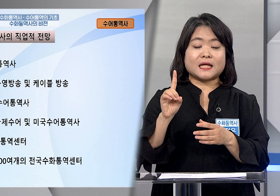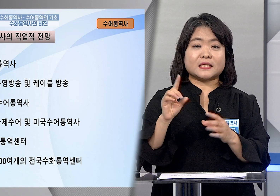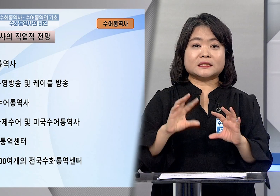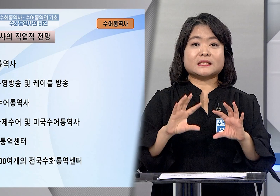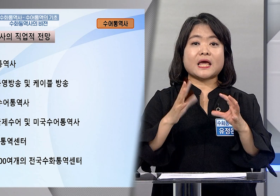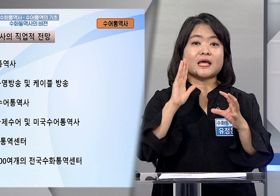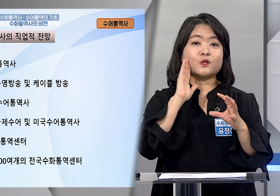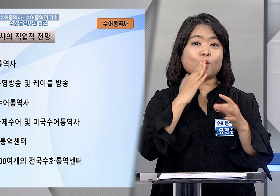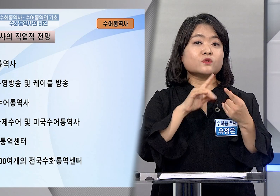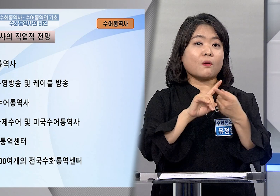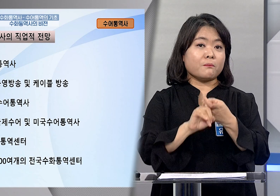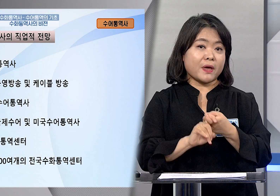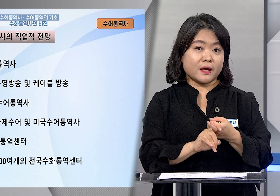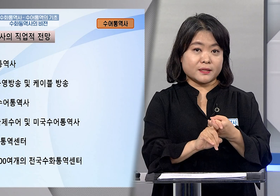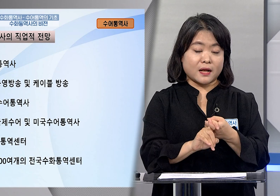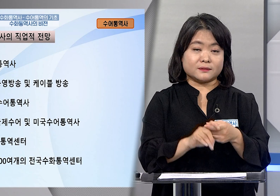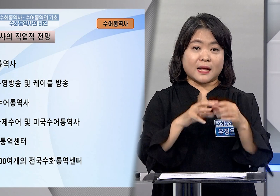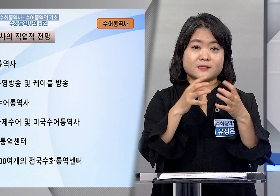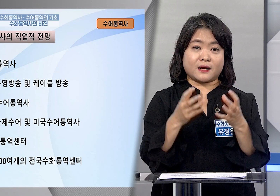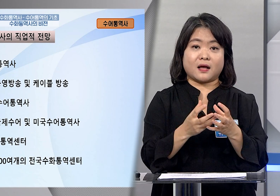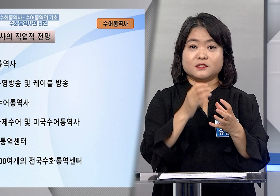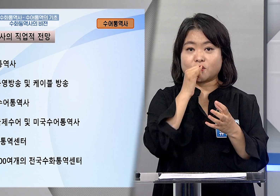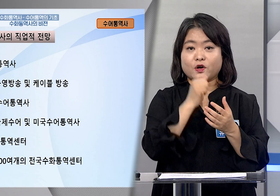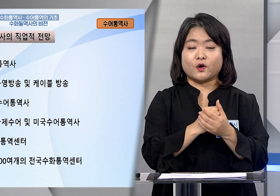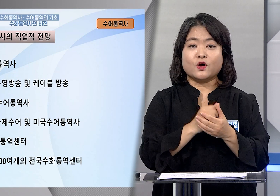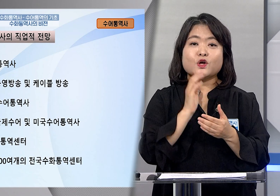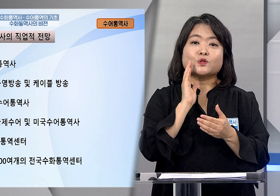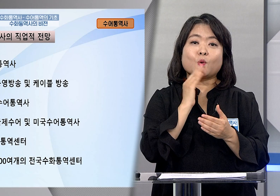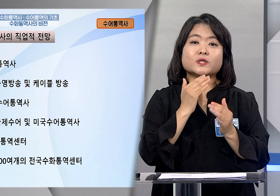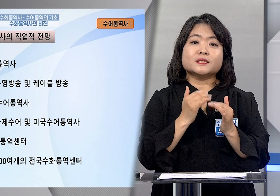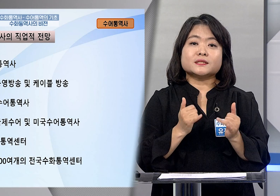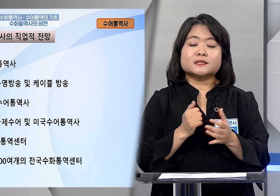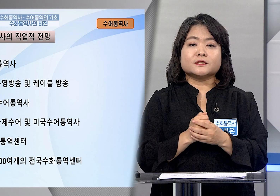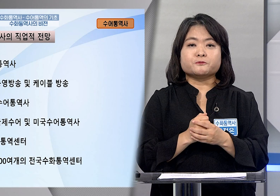WFD라는 세계농연맹이라는 단체가 있어요. 농인들은